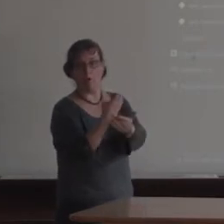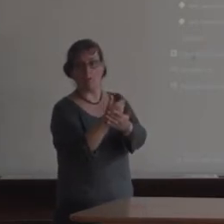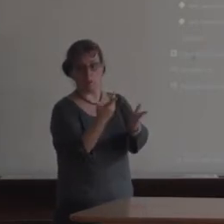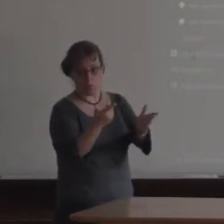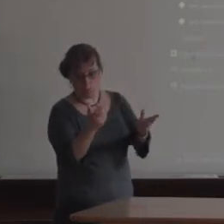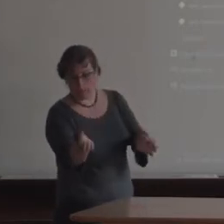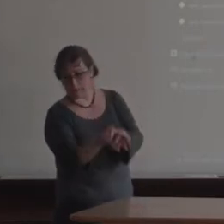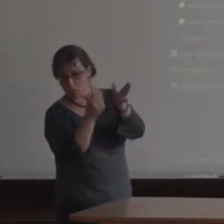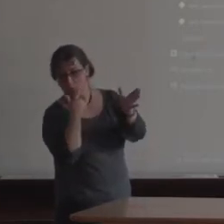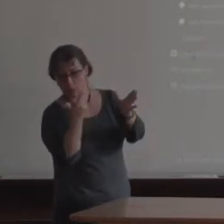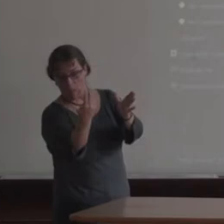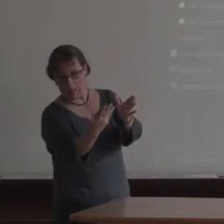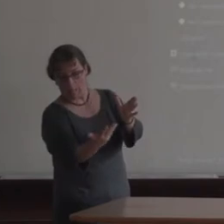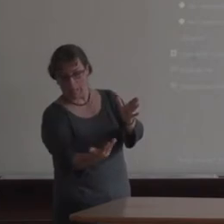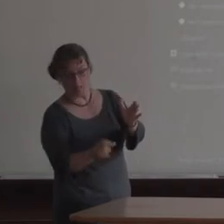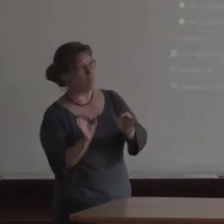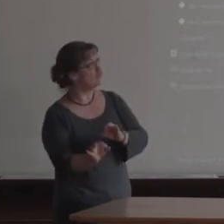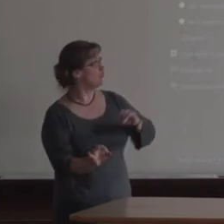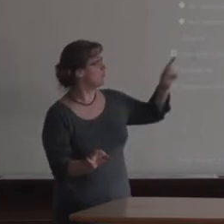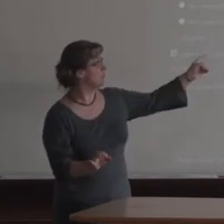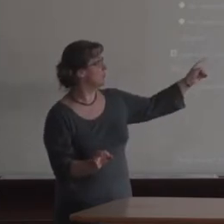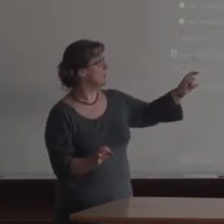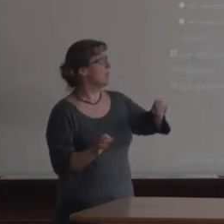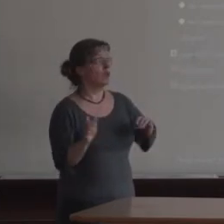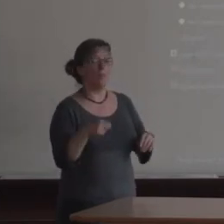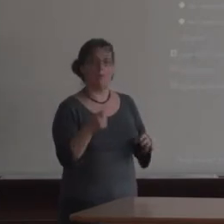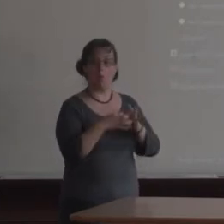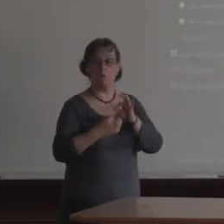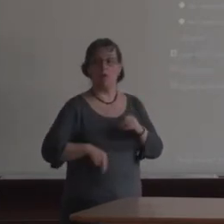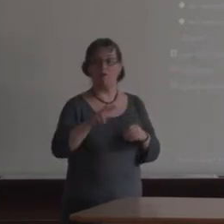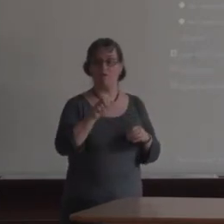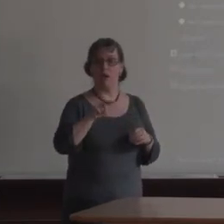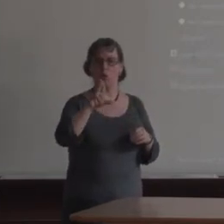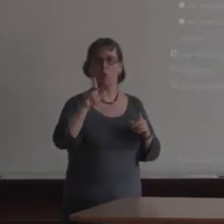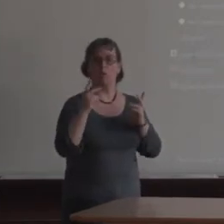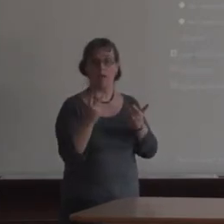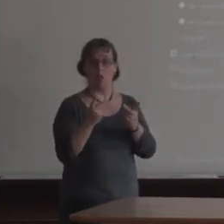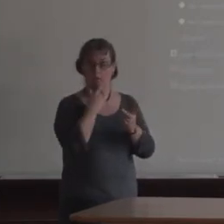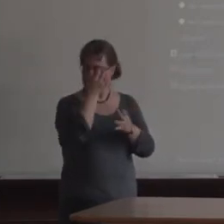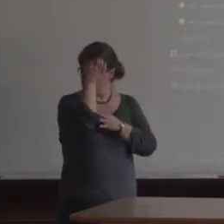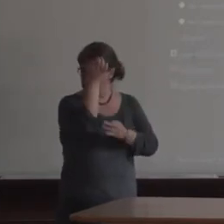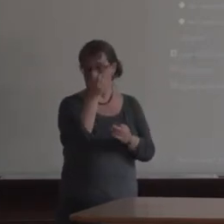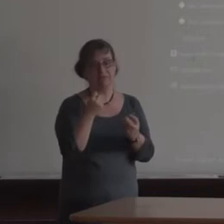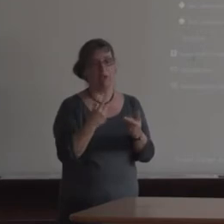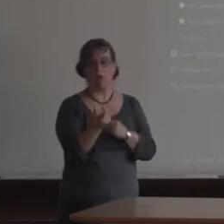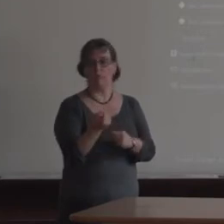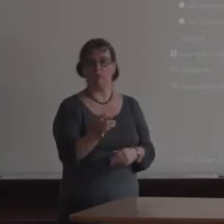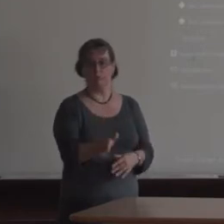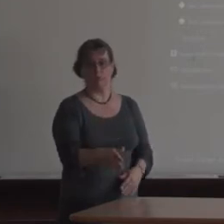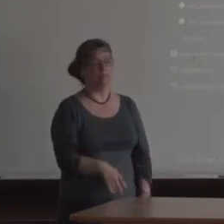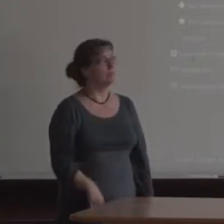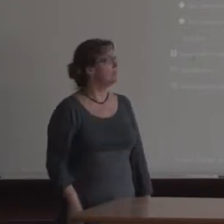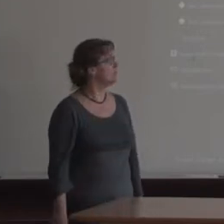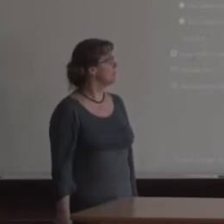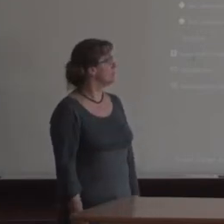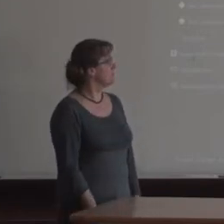l'exception. Et value, ce sera exactement la valeur de l'exception levée. Donc, ce qui nous permet de tester le message.